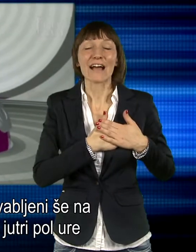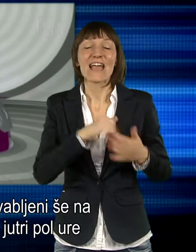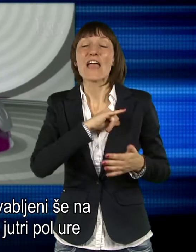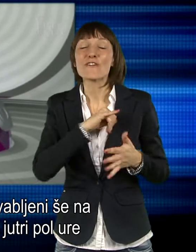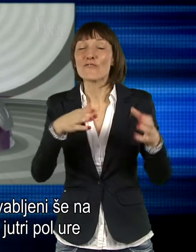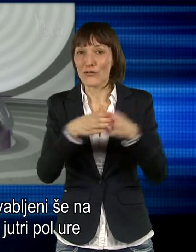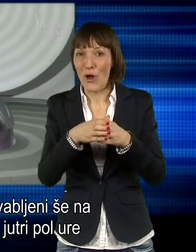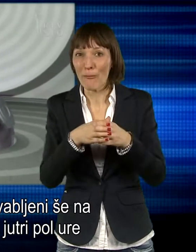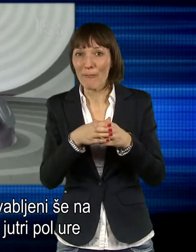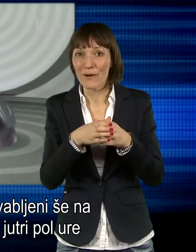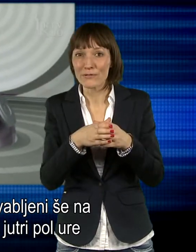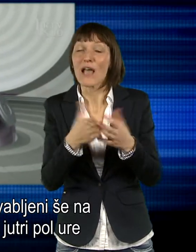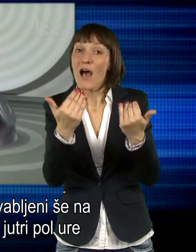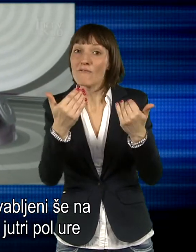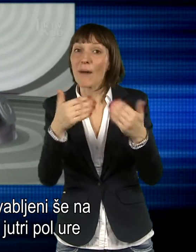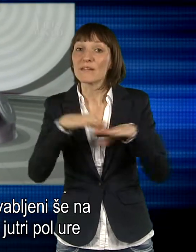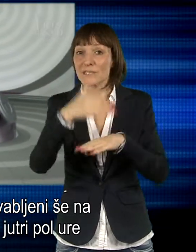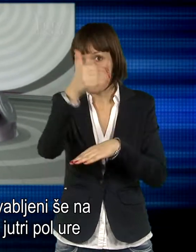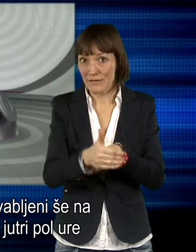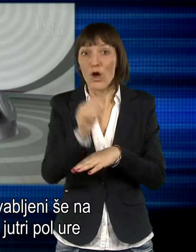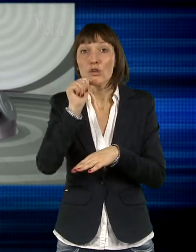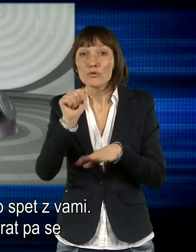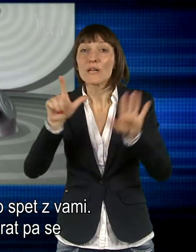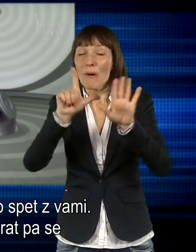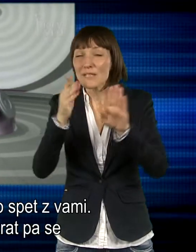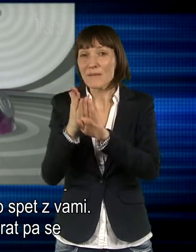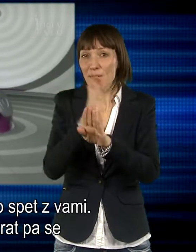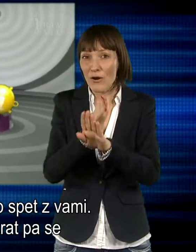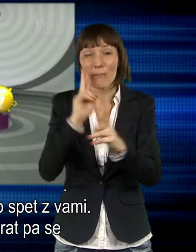Dragi infodromovci, vabljeni še na našo spletno stran, jutri pol ure pred